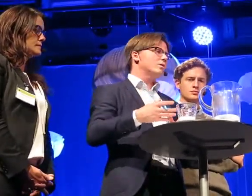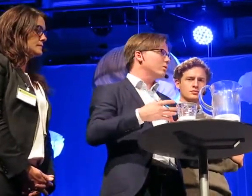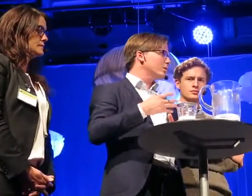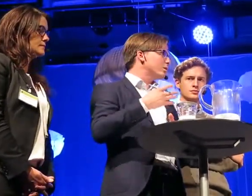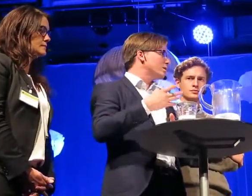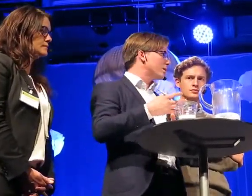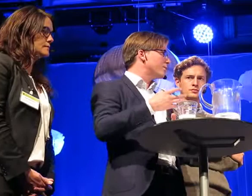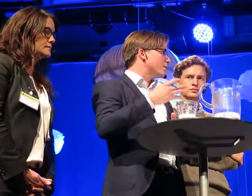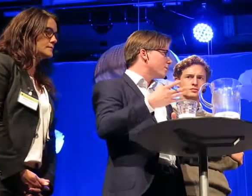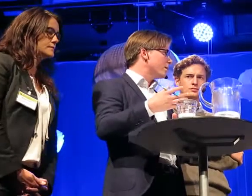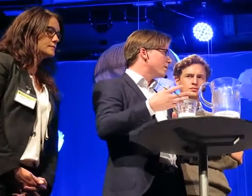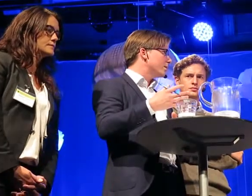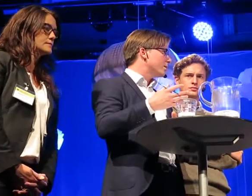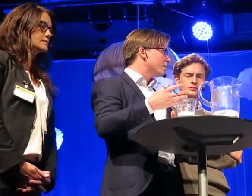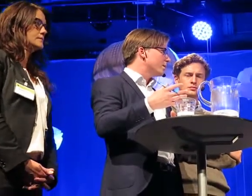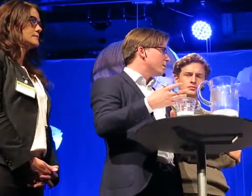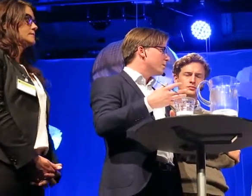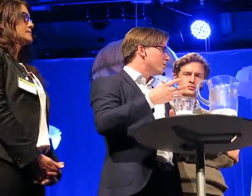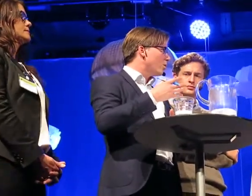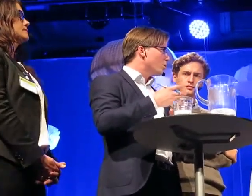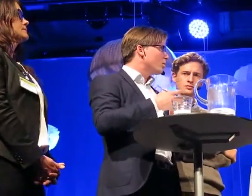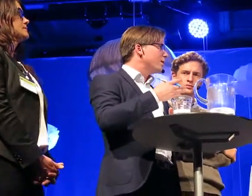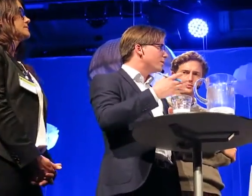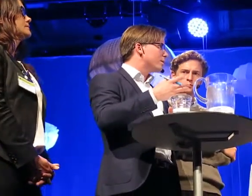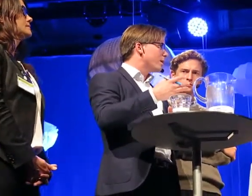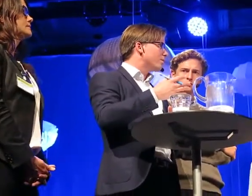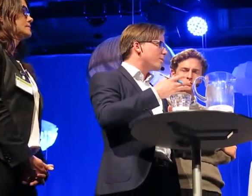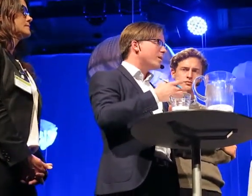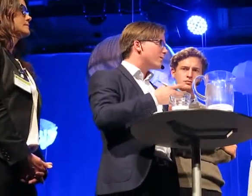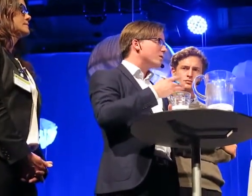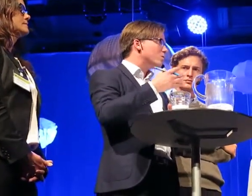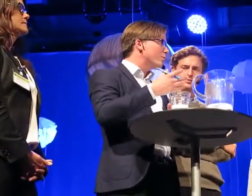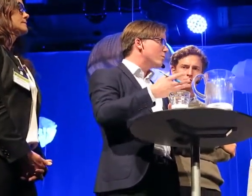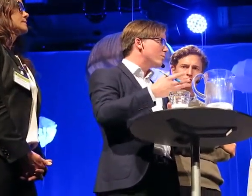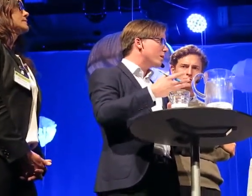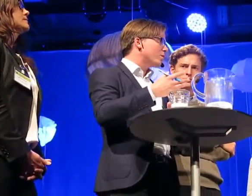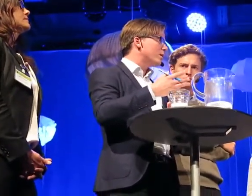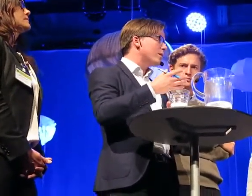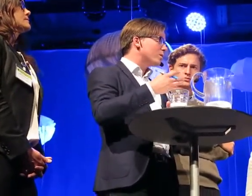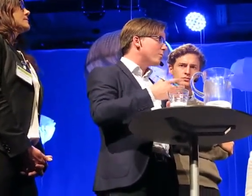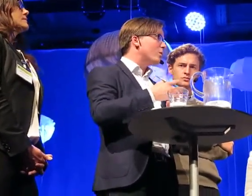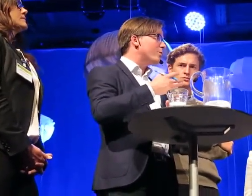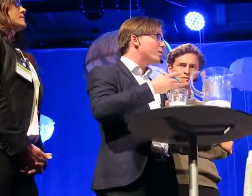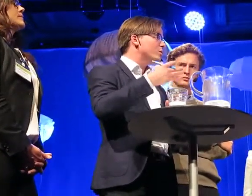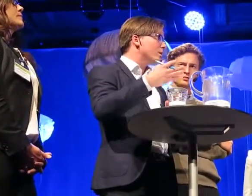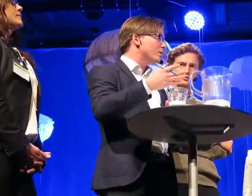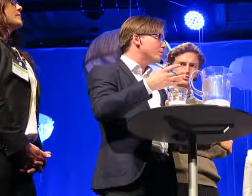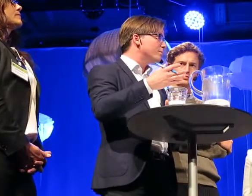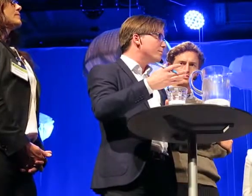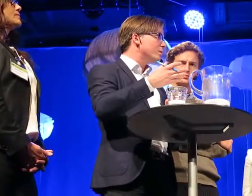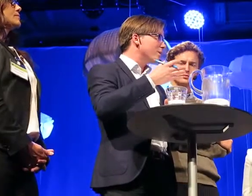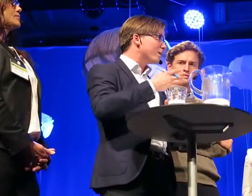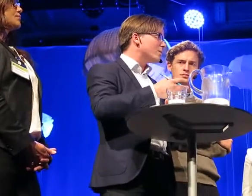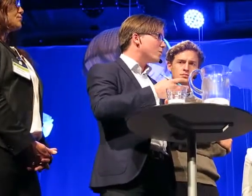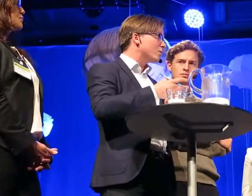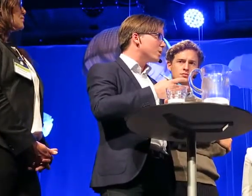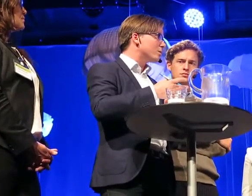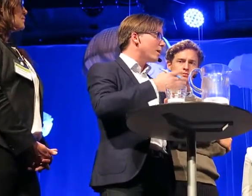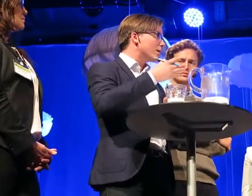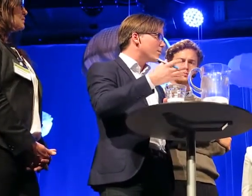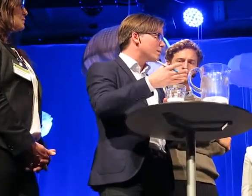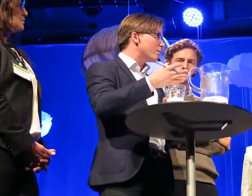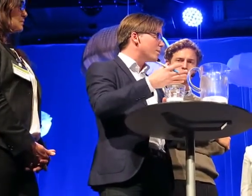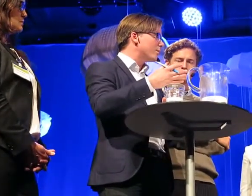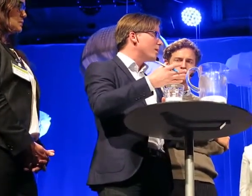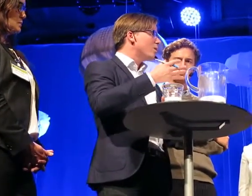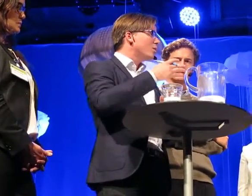höjer skattetrycket ganska kraftigt i Sverige. Jag tror inte att vi med kraftiga subventioner kan gå in där, men kan vi höja miljöskatter. Det finns en annan sätt